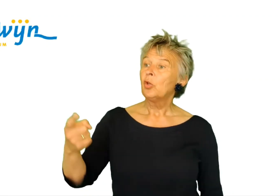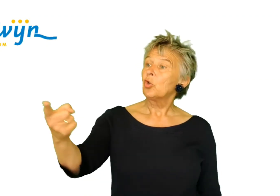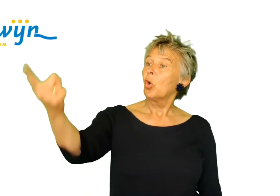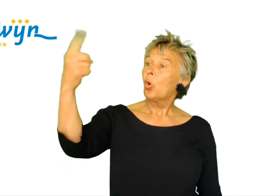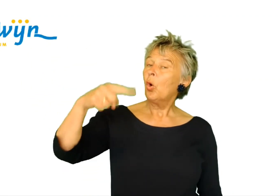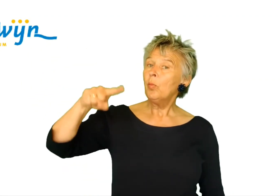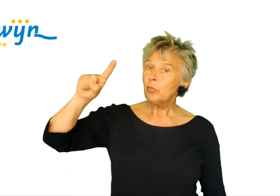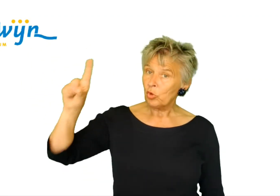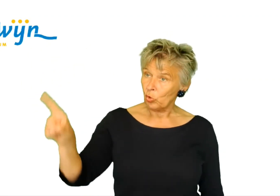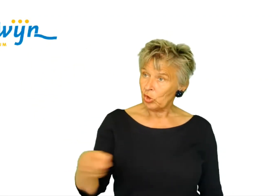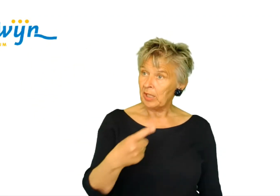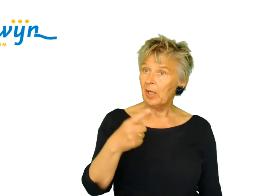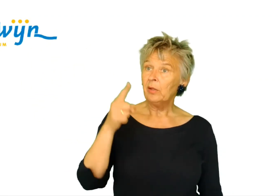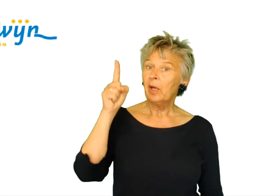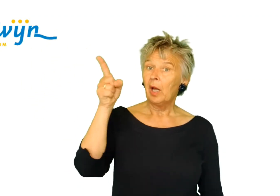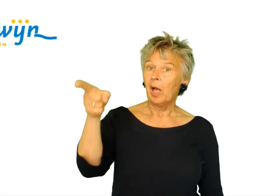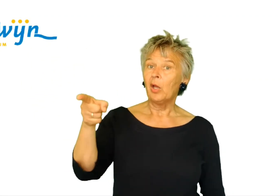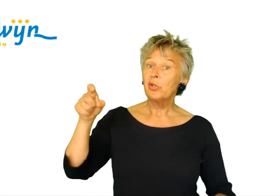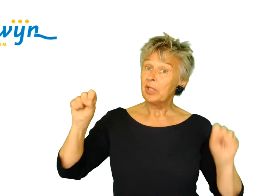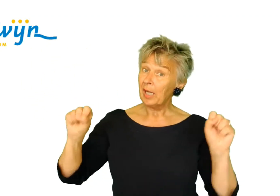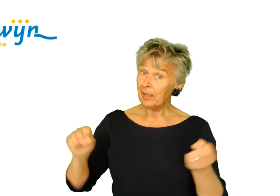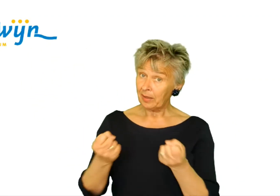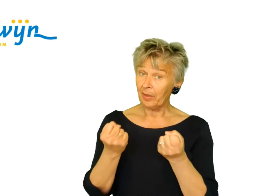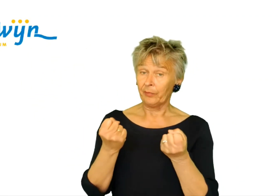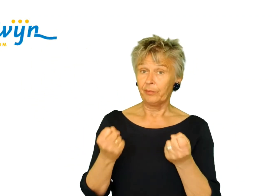Dus kom zo snel als jij kan.